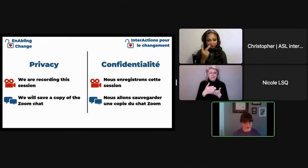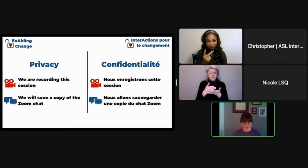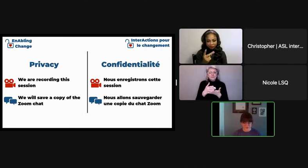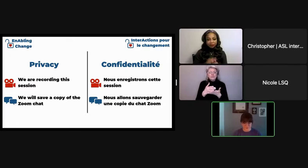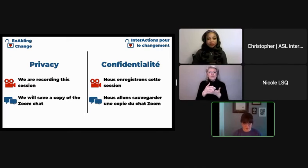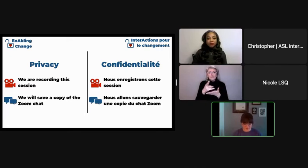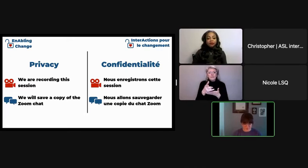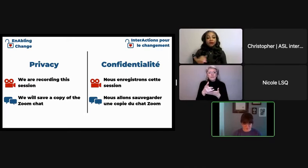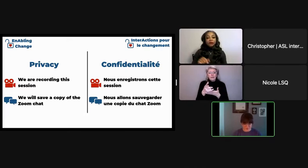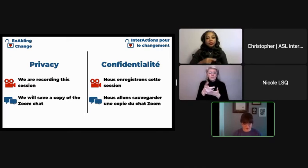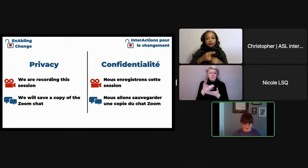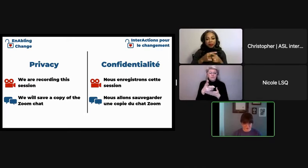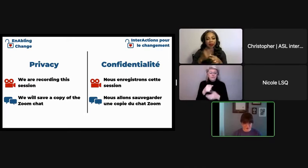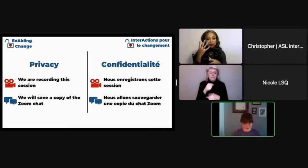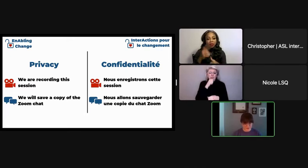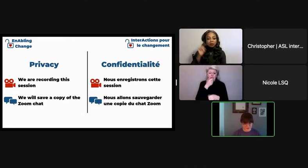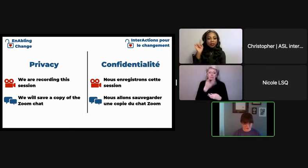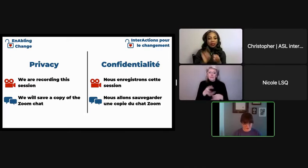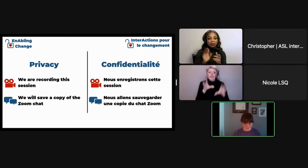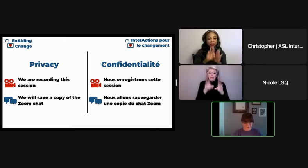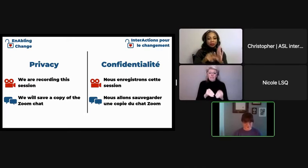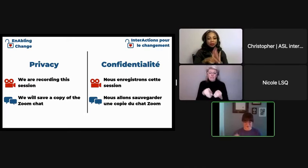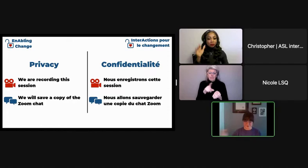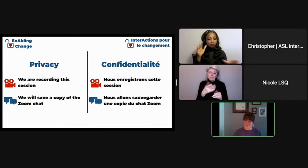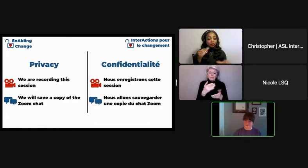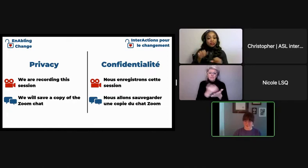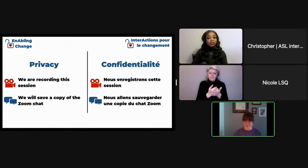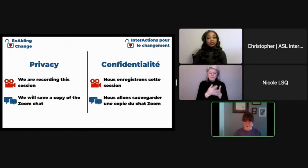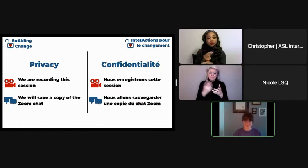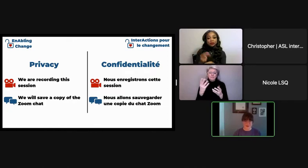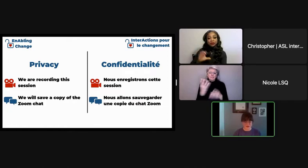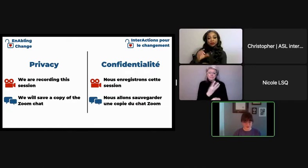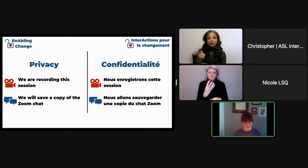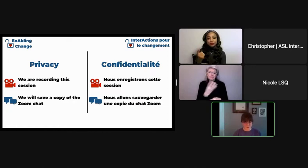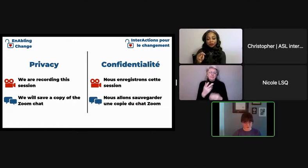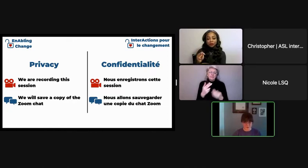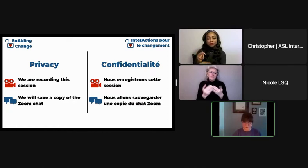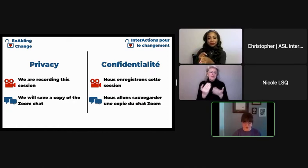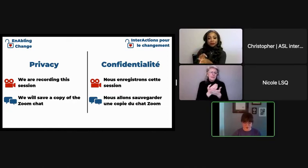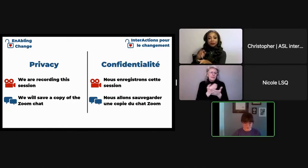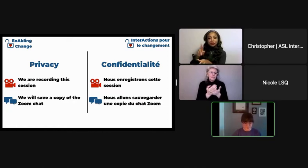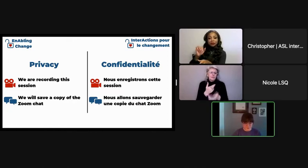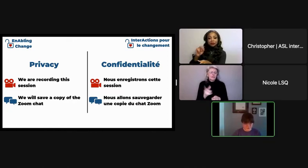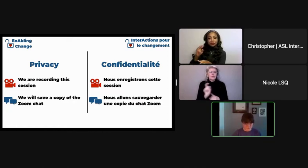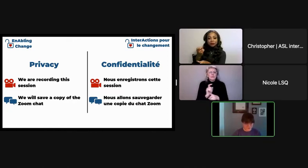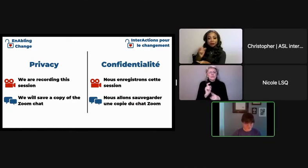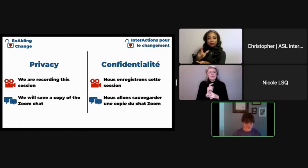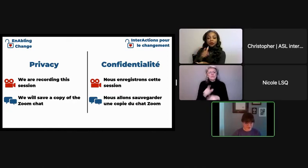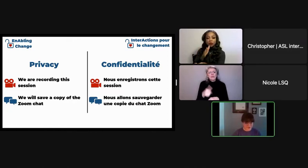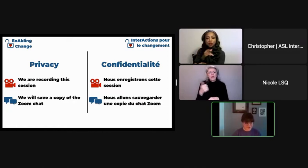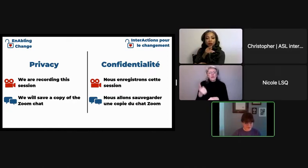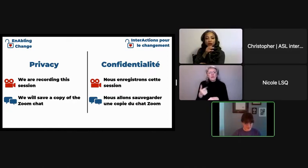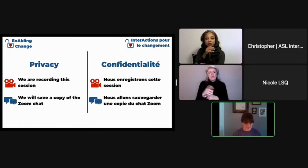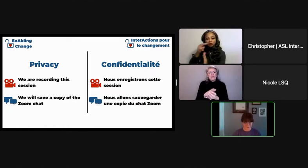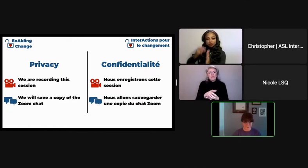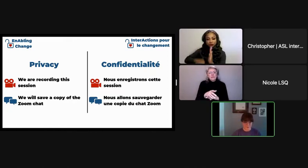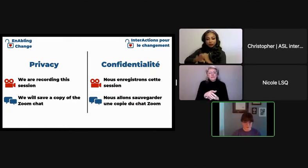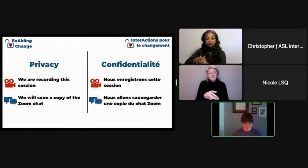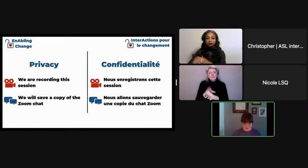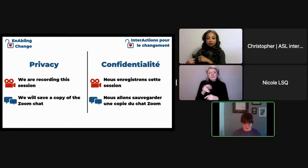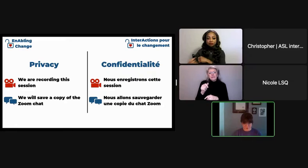Donc, vos microphones sont éteints pour préserver la bonne patiente. Et ensuite, notre hoste Rachel